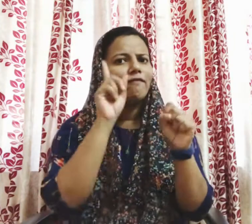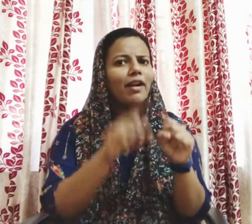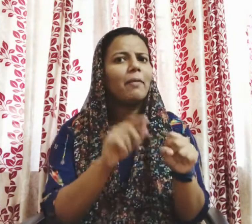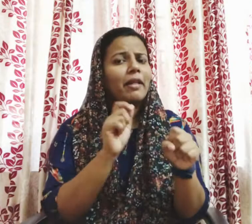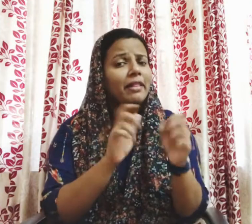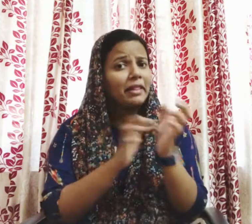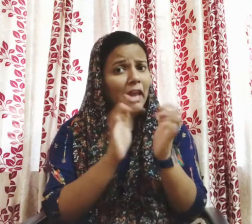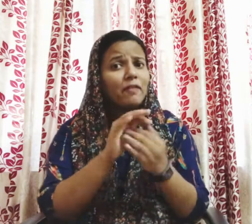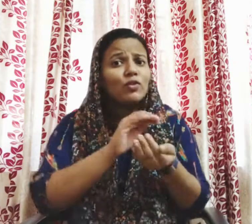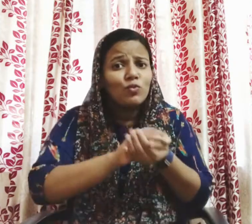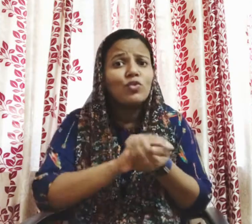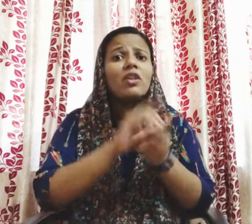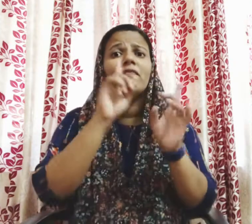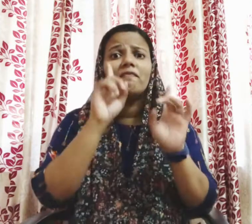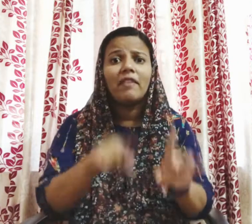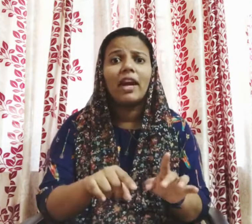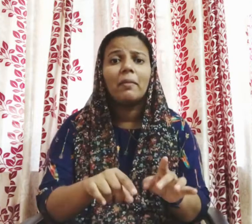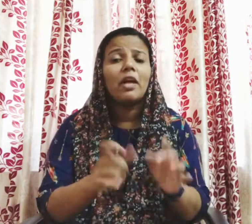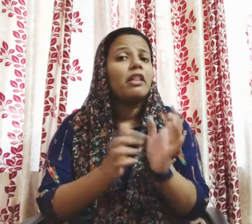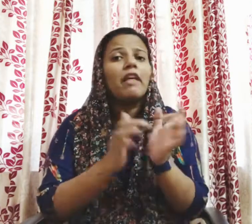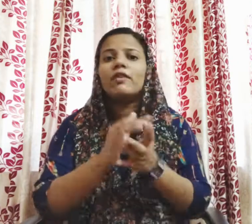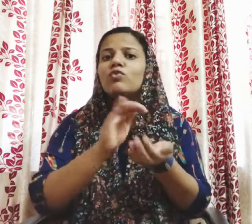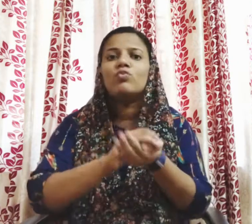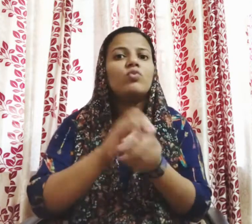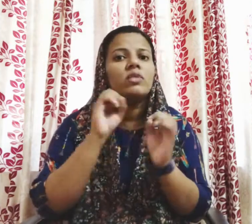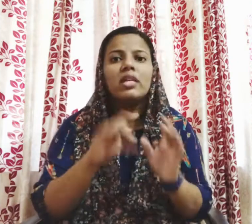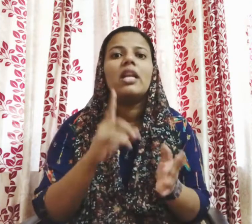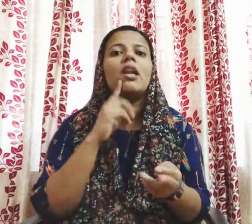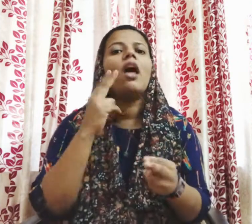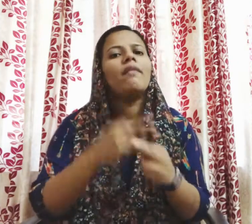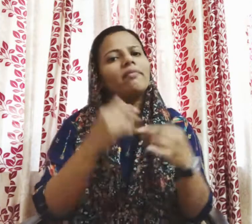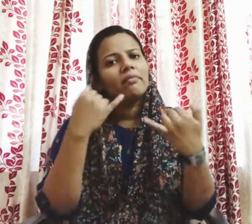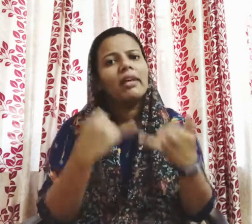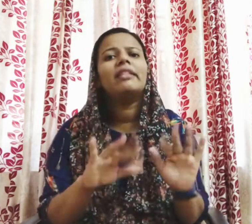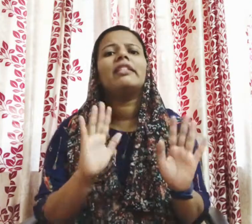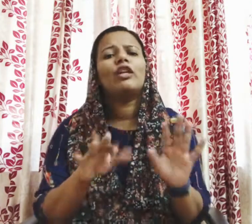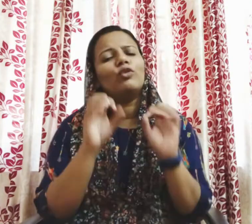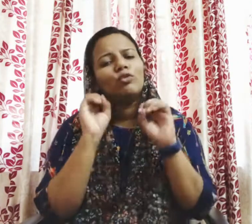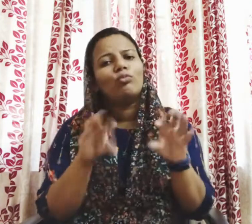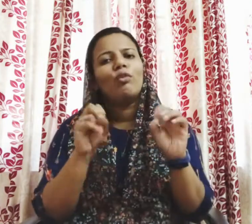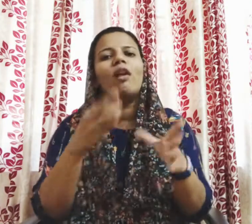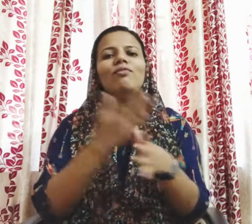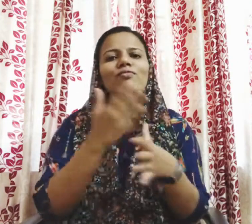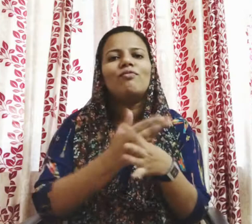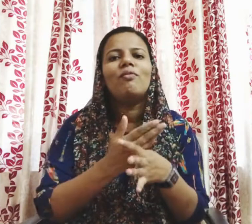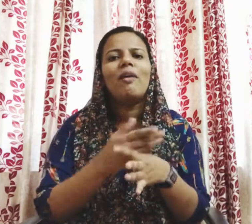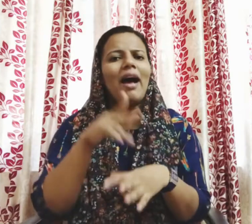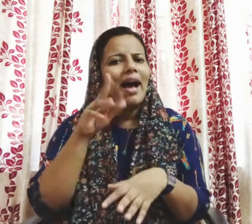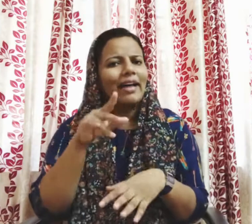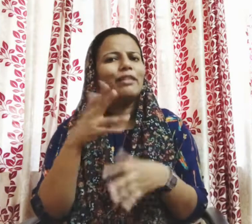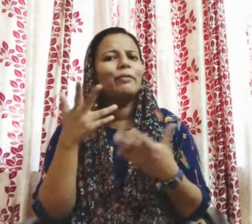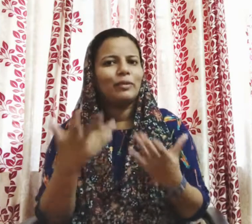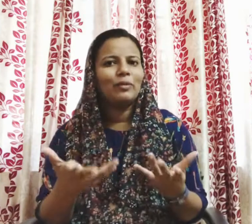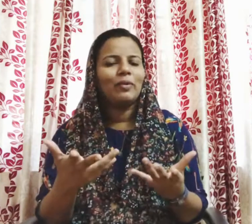യഹോവ കാക്കുന്നില്ലെങ്കിൽ കാവൽക്കാർ എന്ത് ചെയ്യുന്നു? അവർ വൃഥാ ജാഗരിക്കുക. യഹോവ പണിയുന്നില്ലെങ്കിലോ അവർ വൃഥാ അധ്വാനിക്കുക. അർത്ഥം ഇത്രയേ